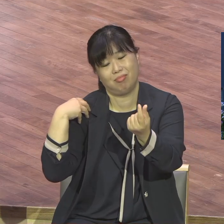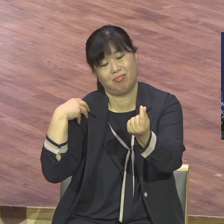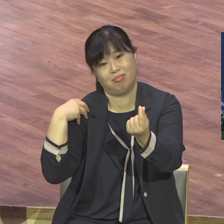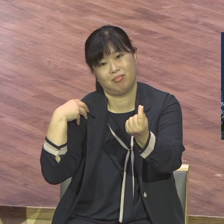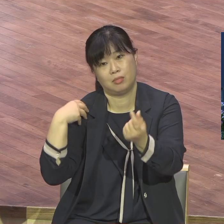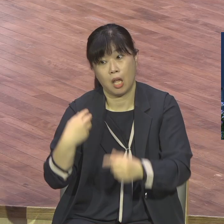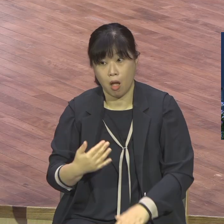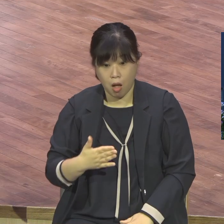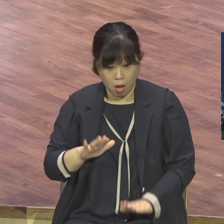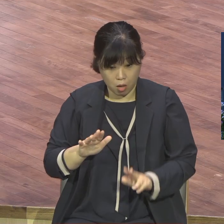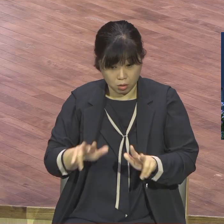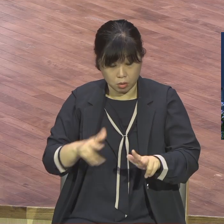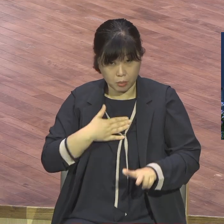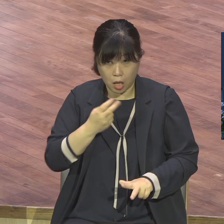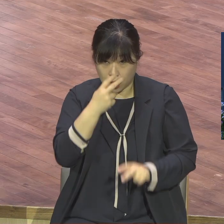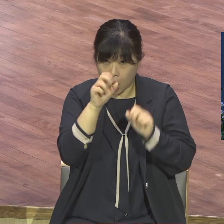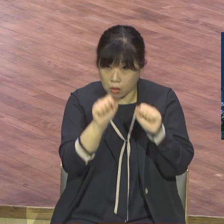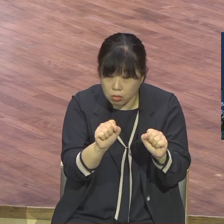살아있다. 내가 살아있다.